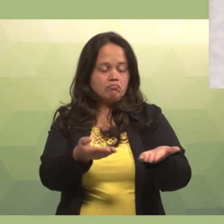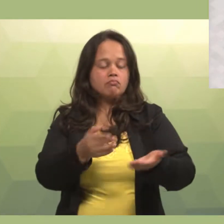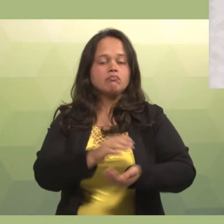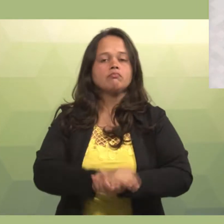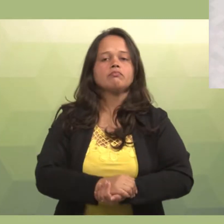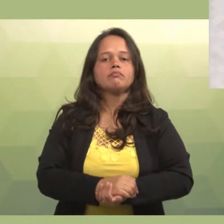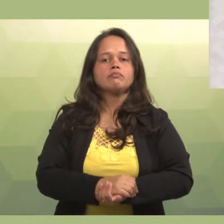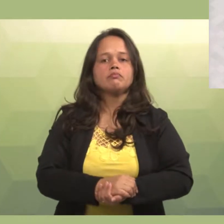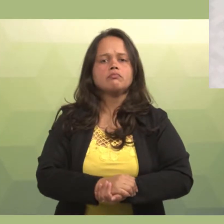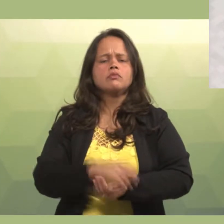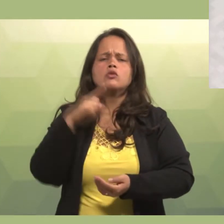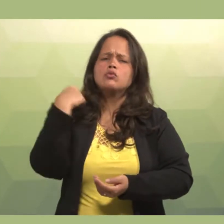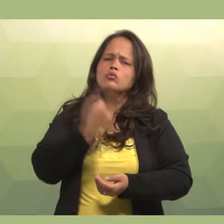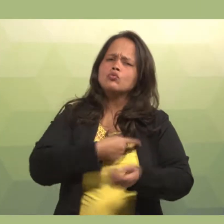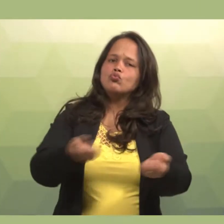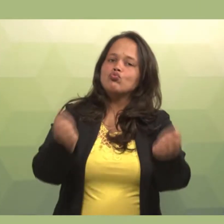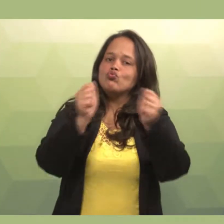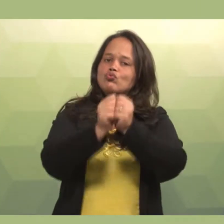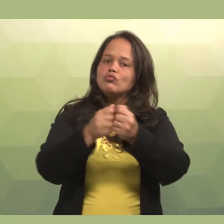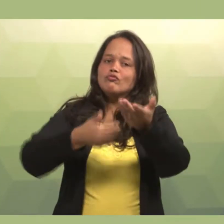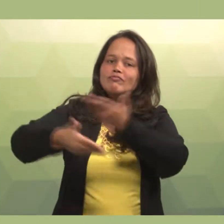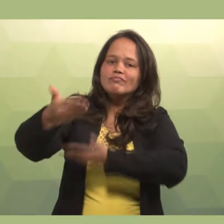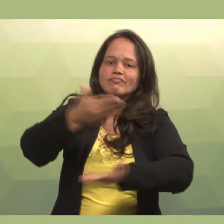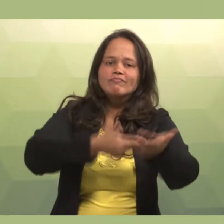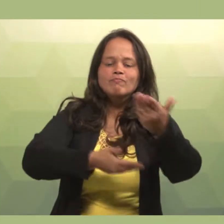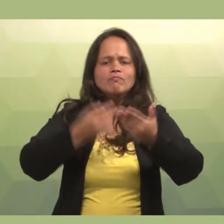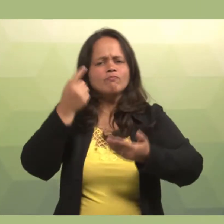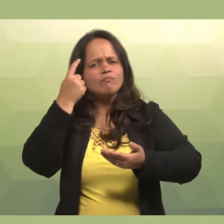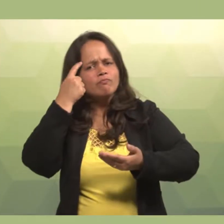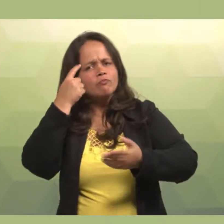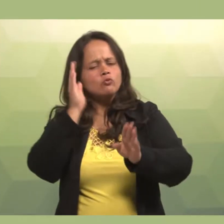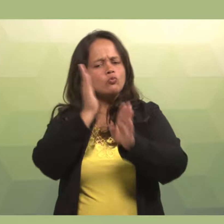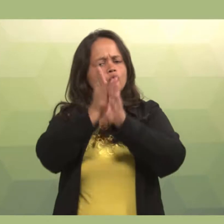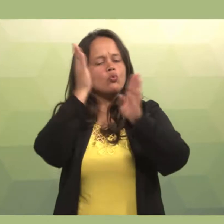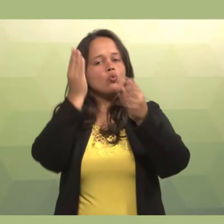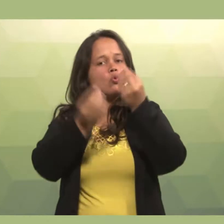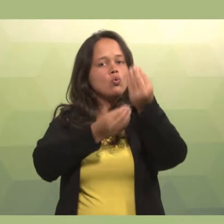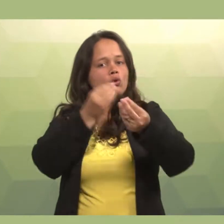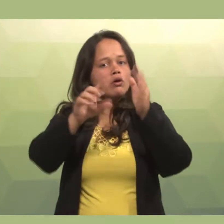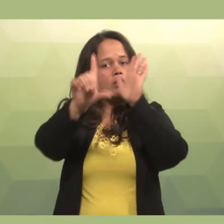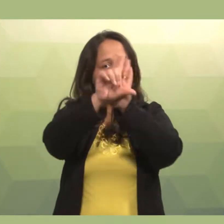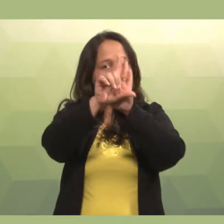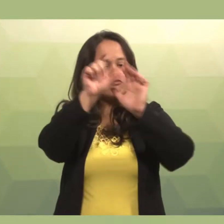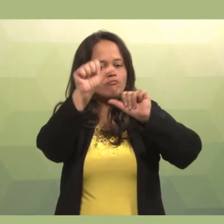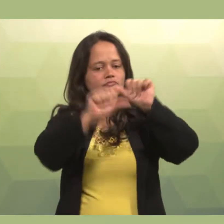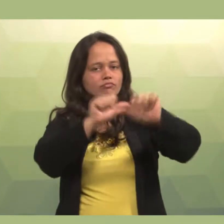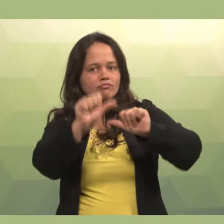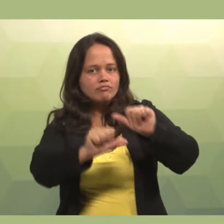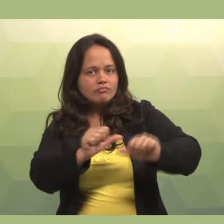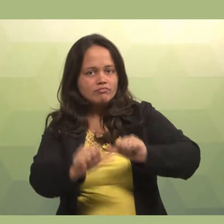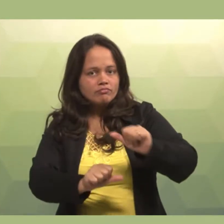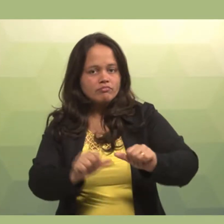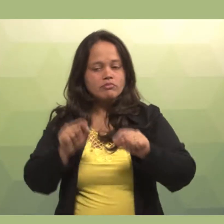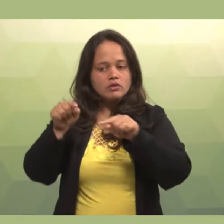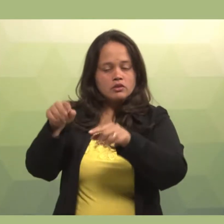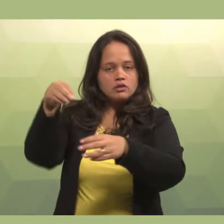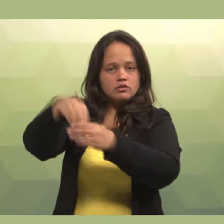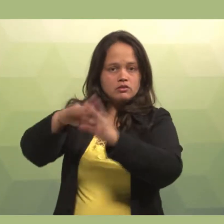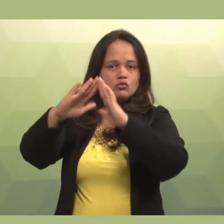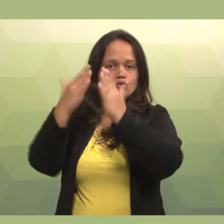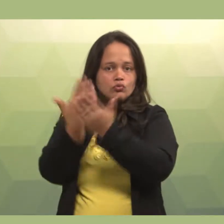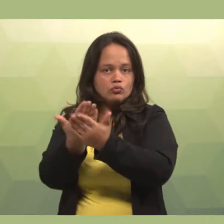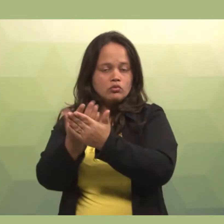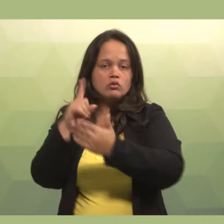Juntos, nós identificaremos as mudanças legais ocorridas no campo do currículo escolar para atuar como um professor